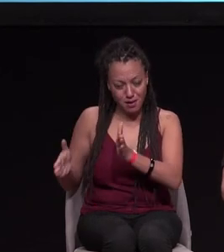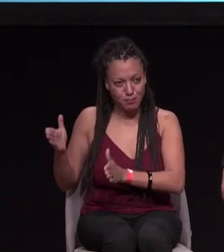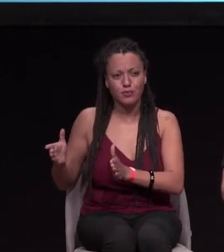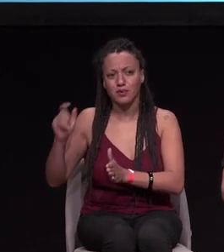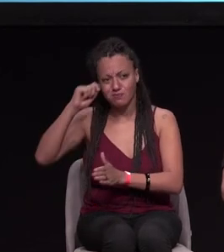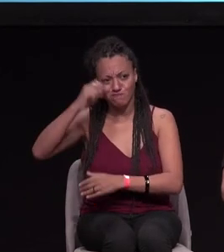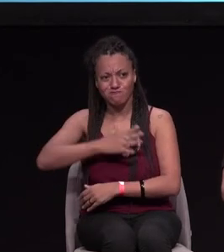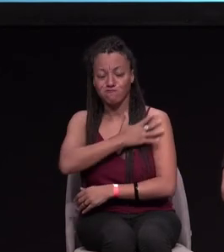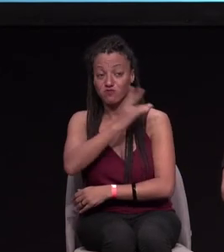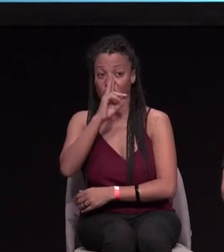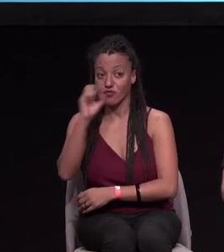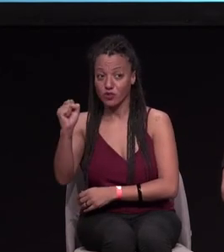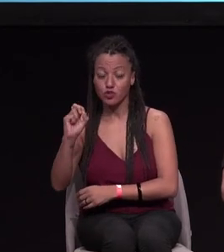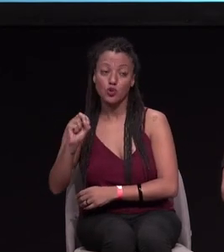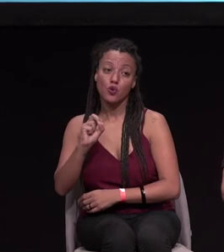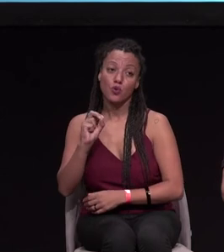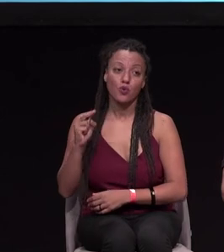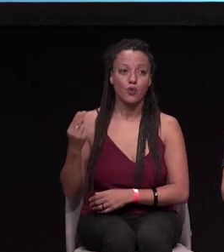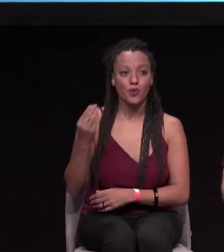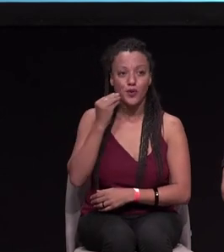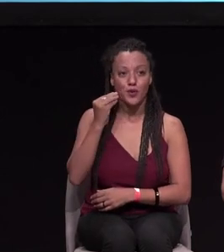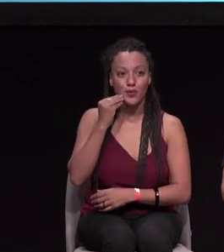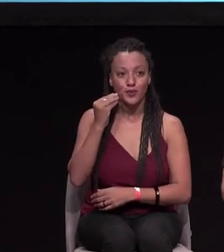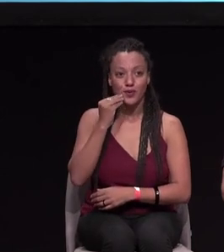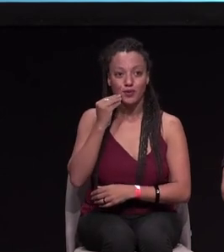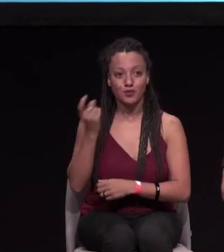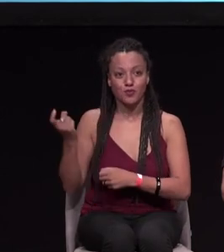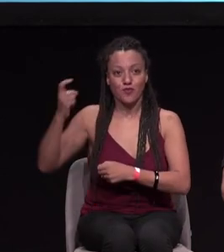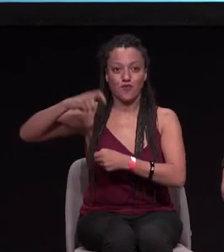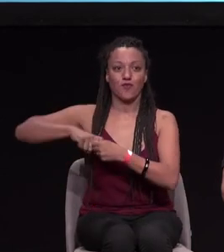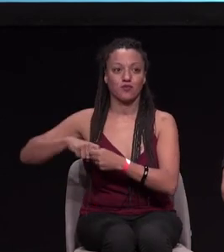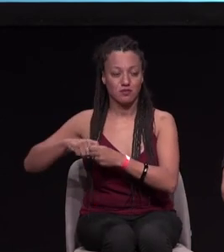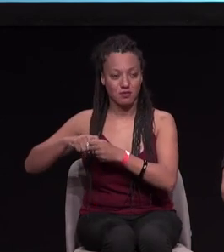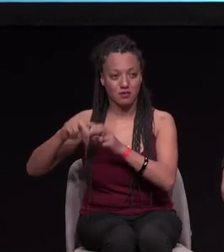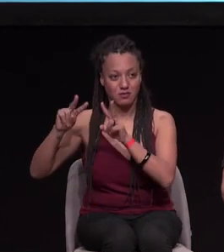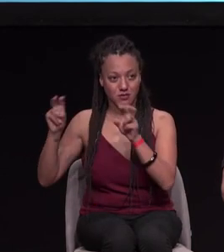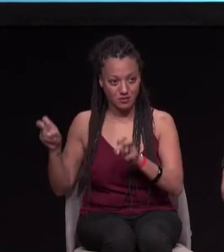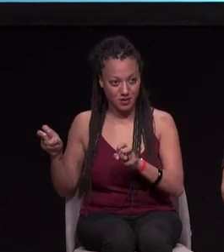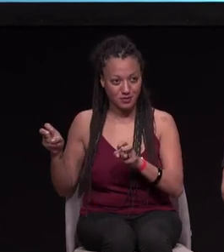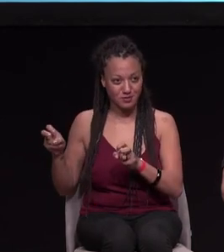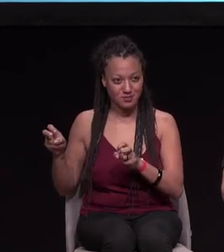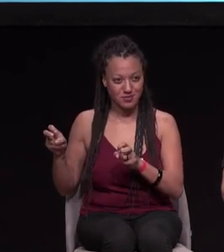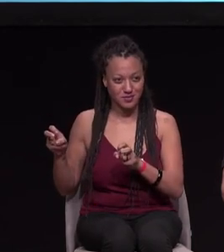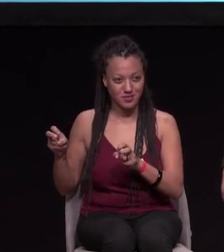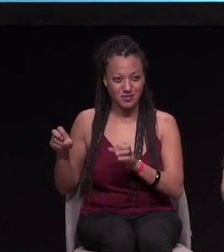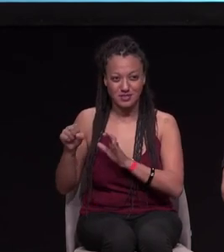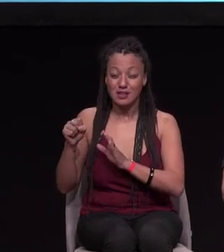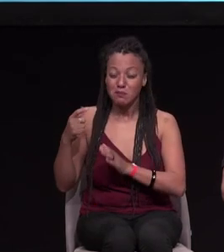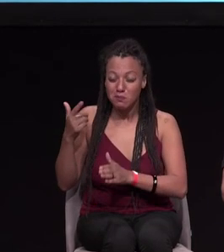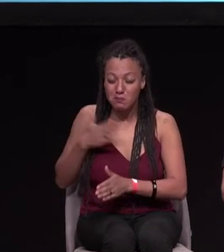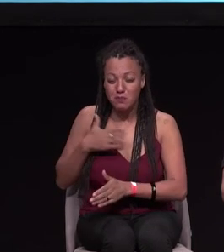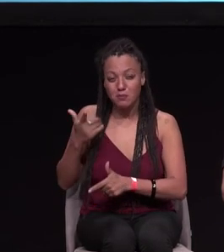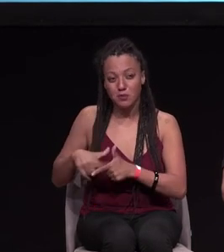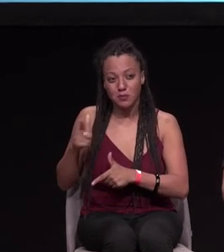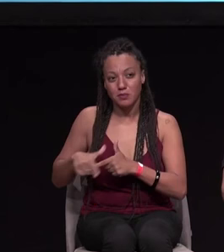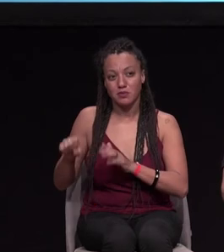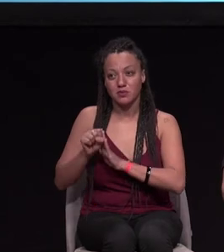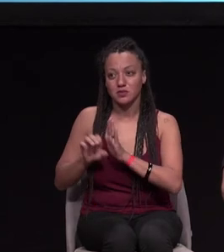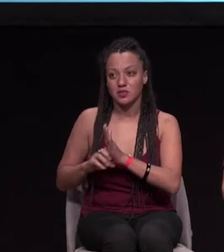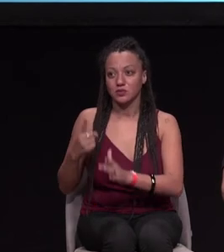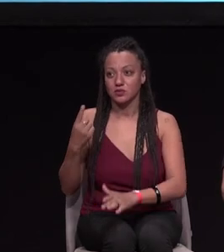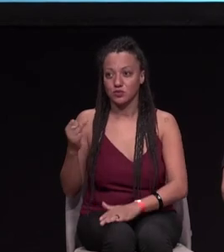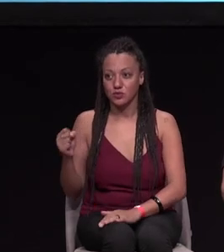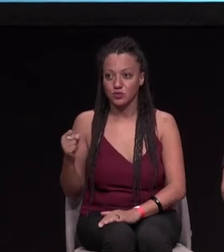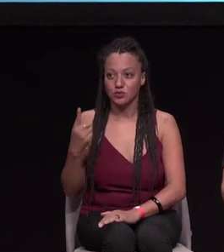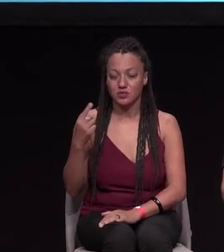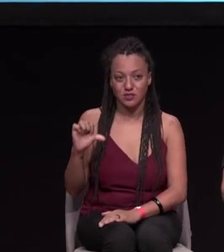racismo ou eu tento recuperar esse lugar esse é o meu problema do século 17 18 19 e é essa é a condição